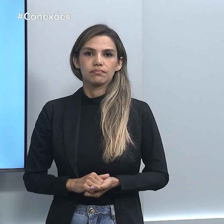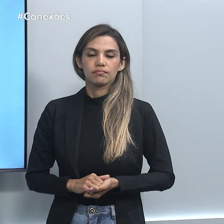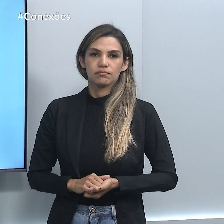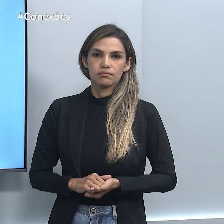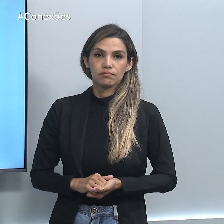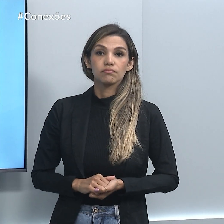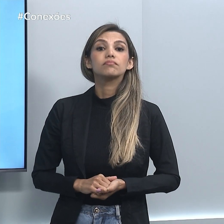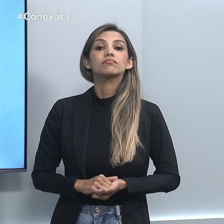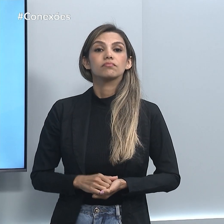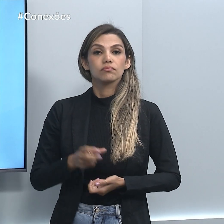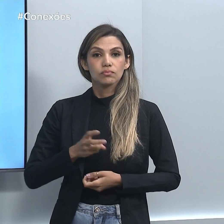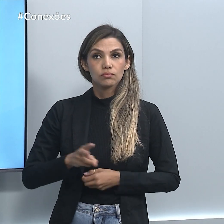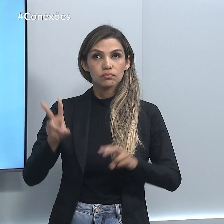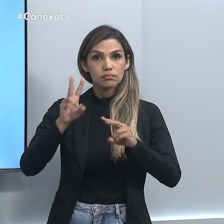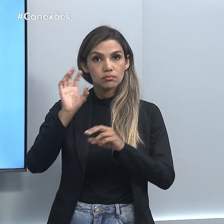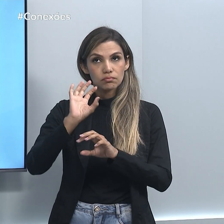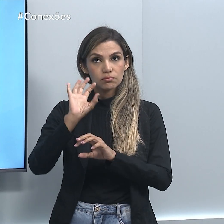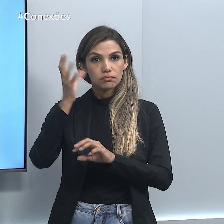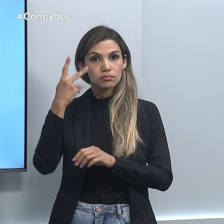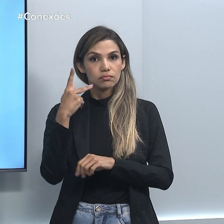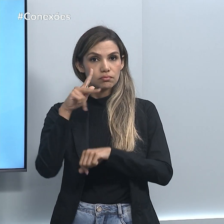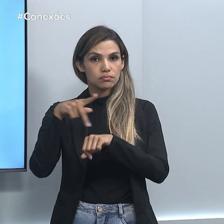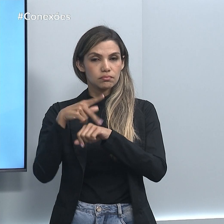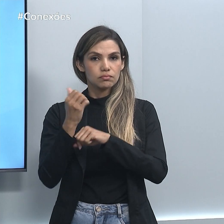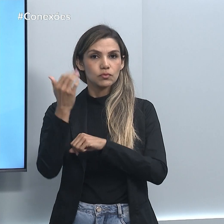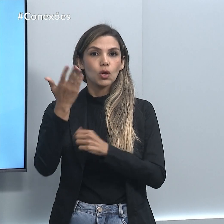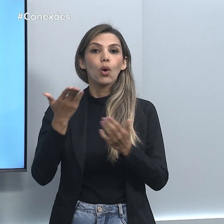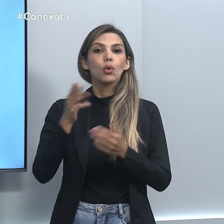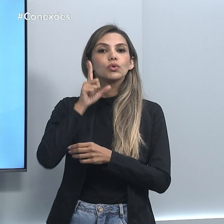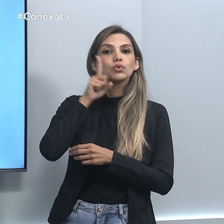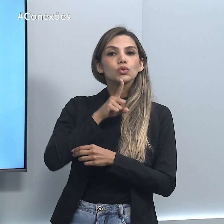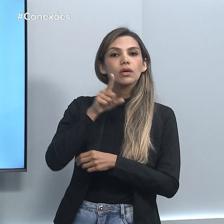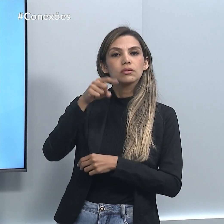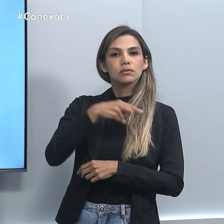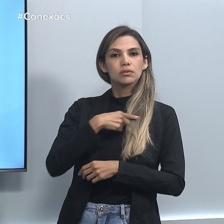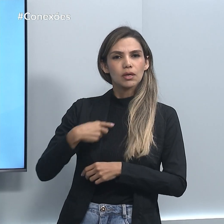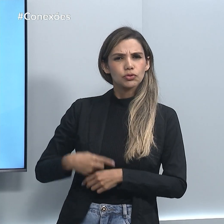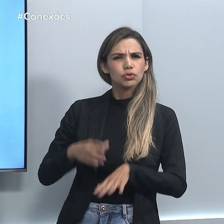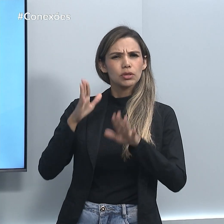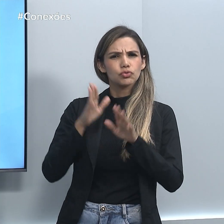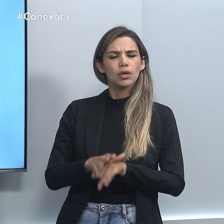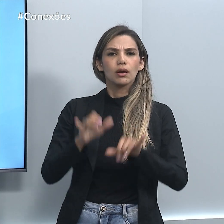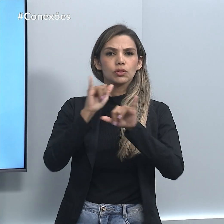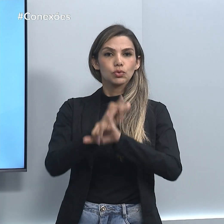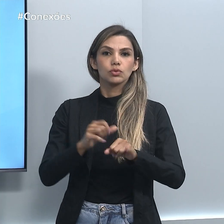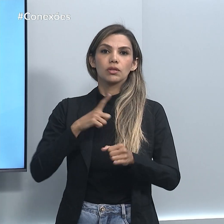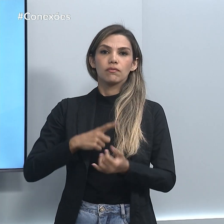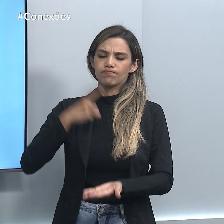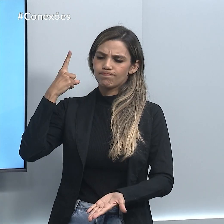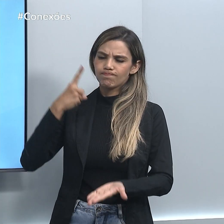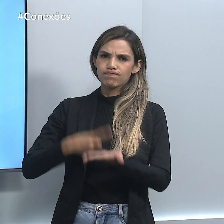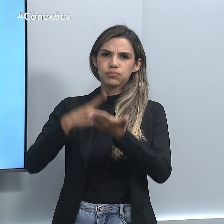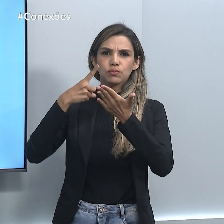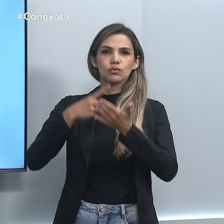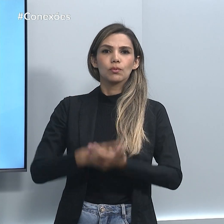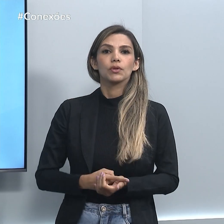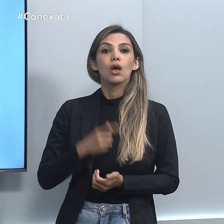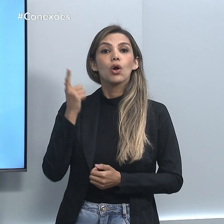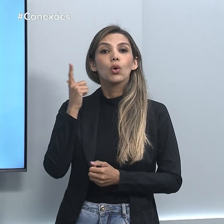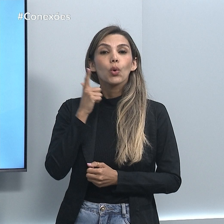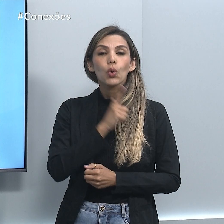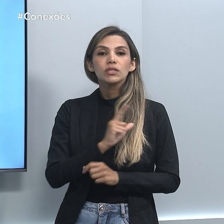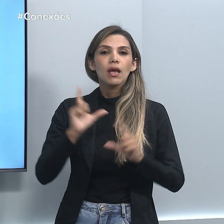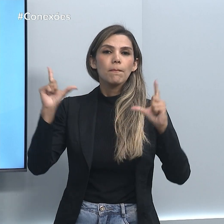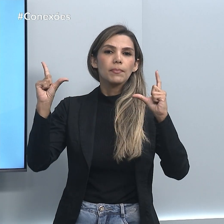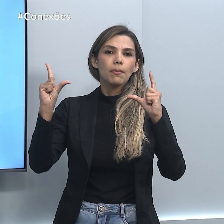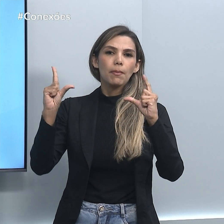E ainda sobre o cenário internacional, hoje os Estados Unidos e a China anunciaram um acordo histórico para reduzir